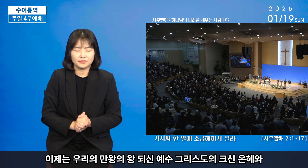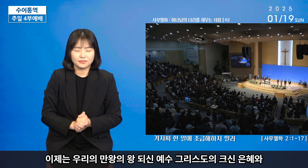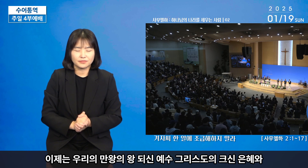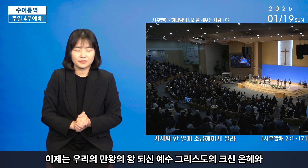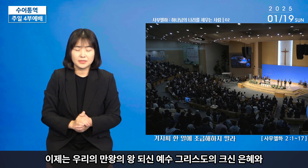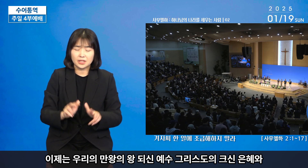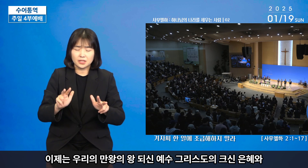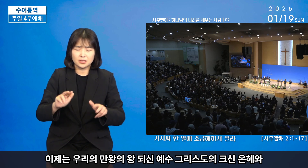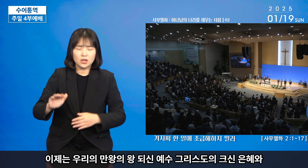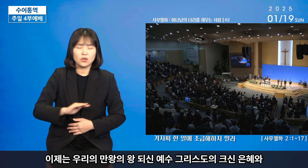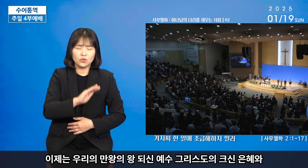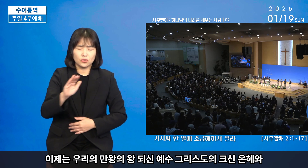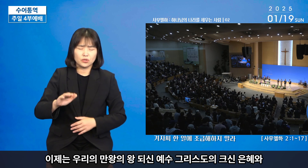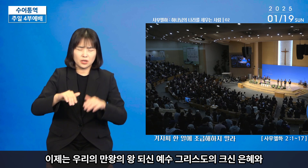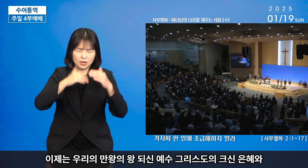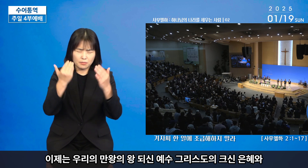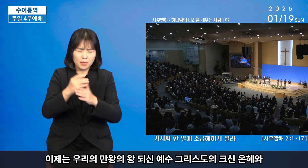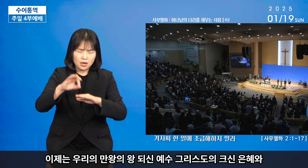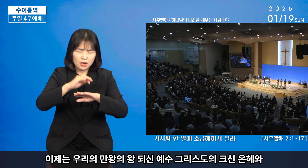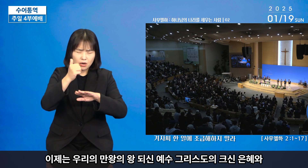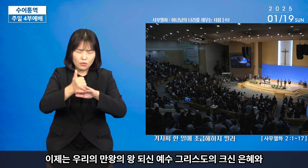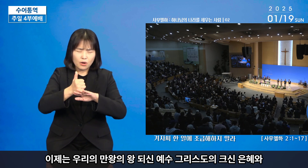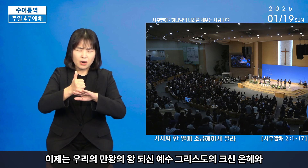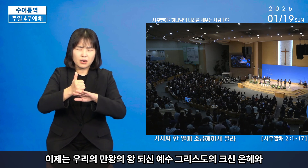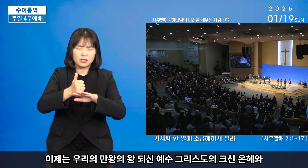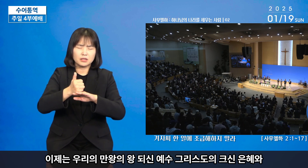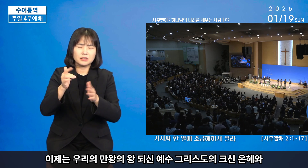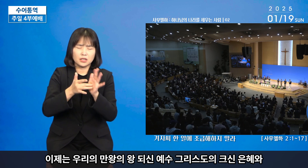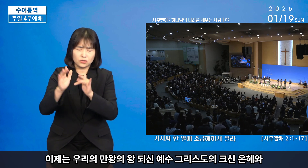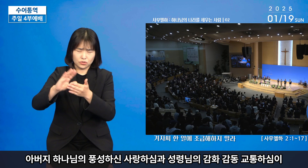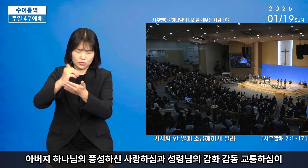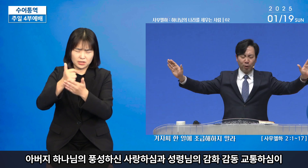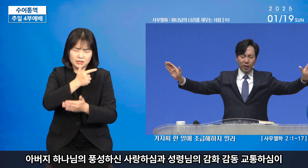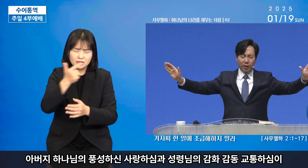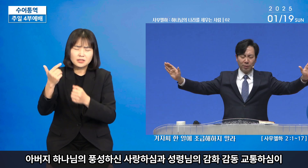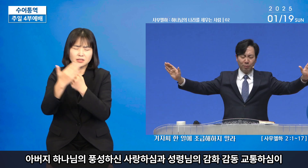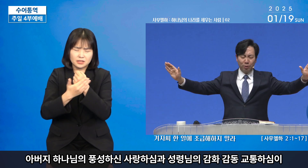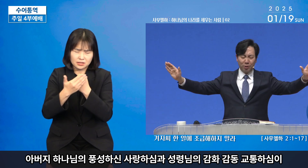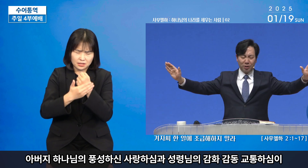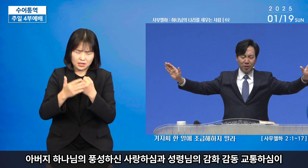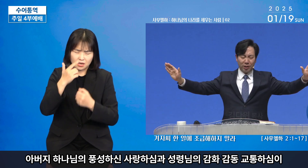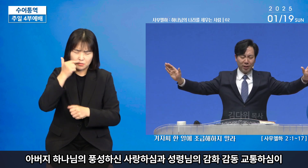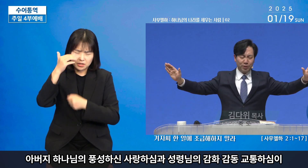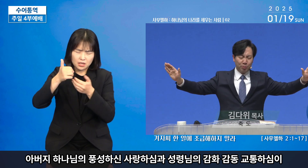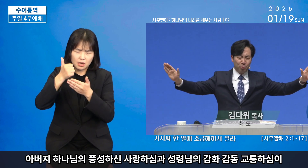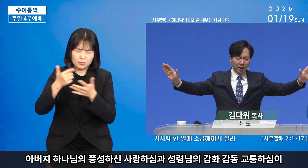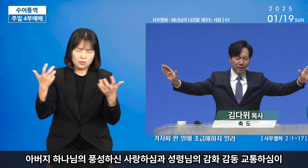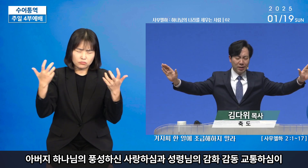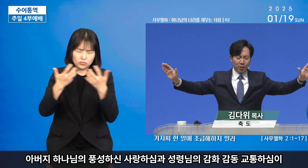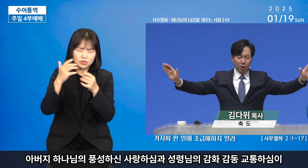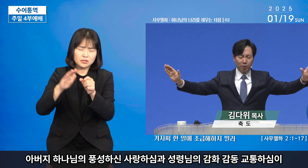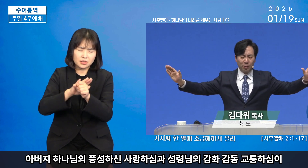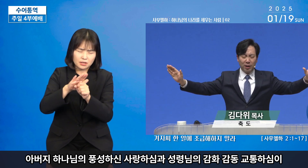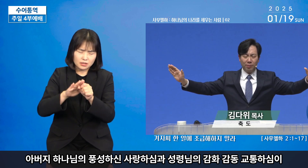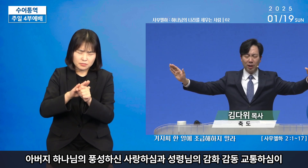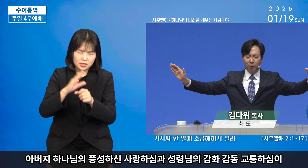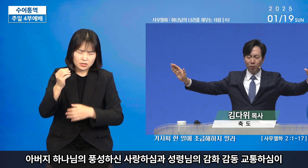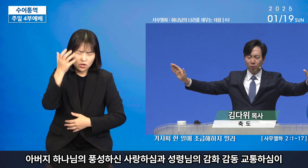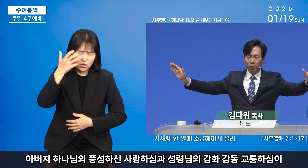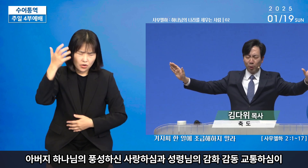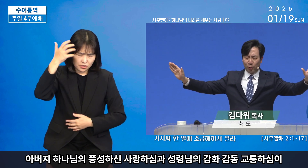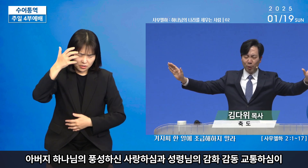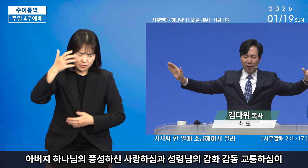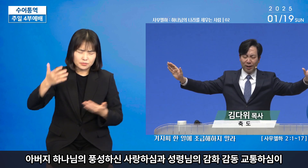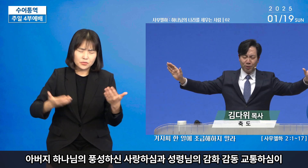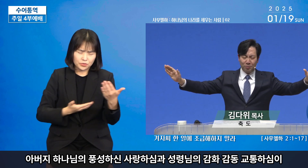축복하겠습니다. 이제는 우리의 만왕의 왕 되신 예수 그리스도의 크신 은혜와 아버지 하나님의 풍성하신 사랑하심과 성령님의